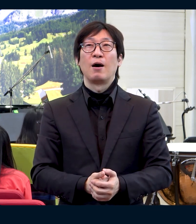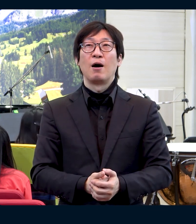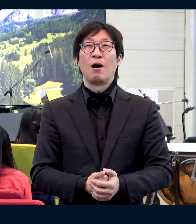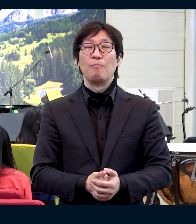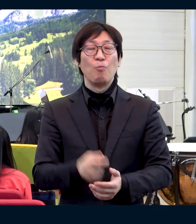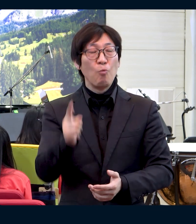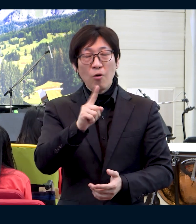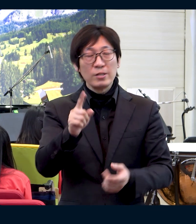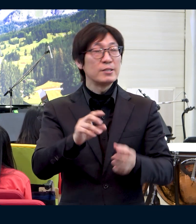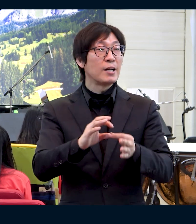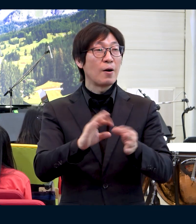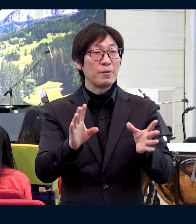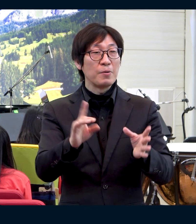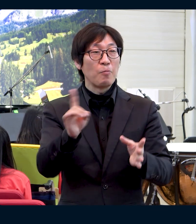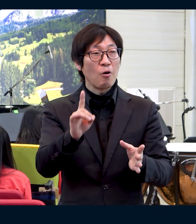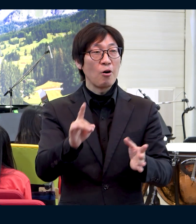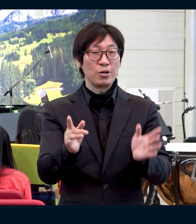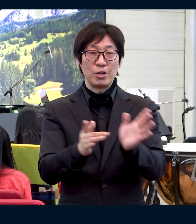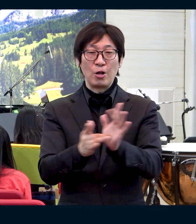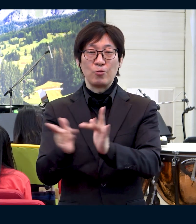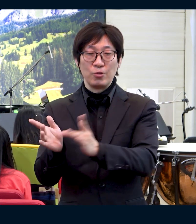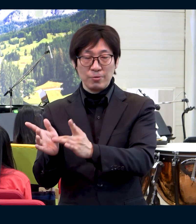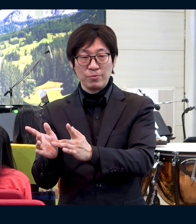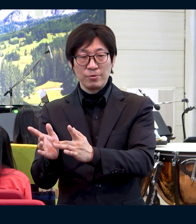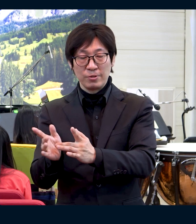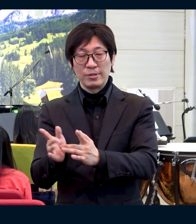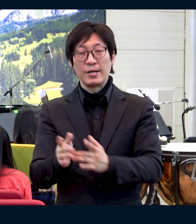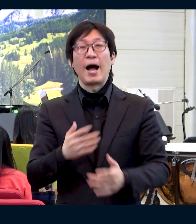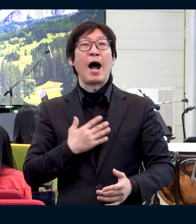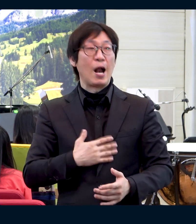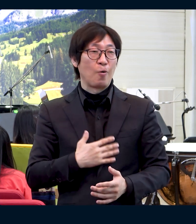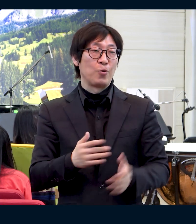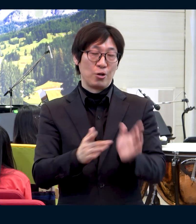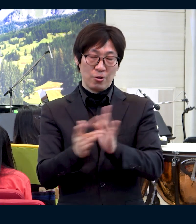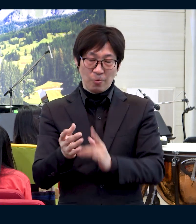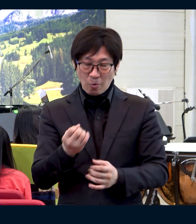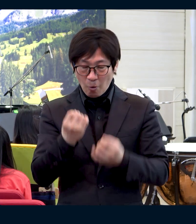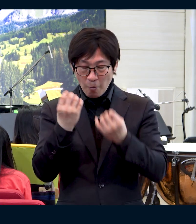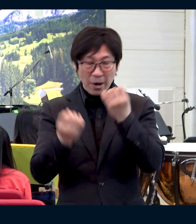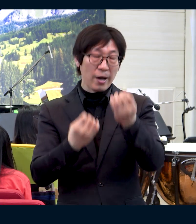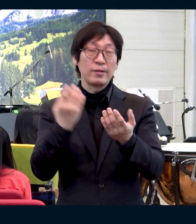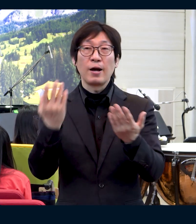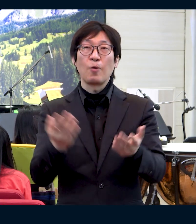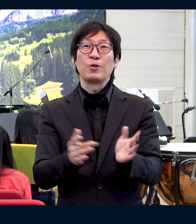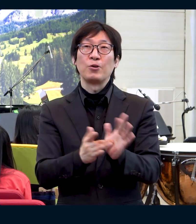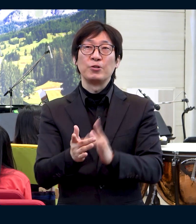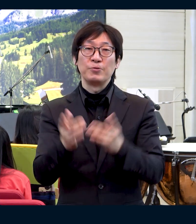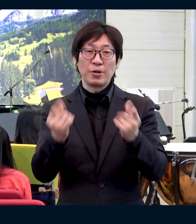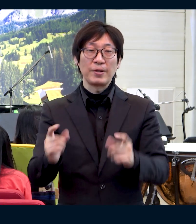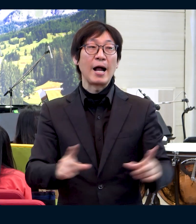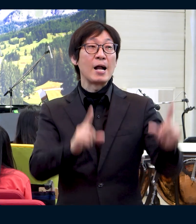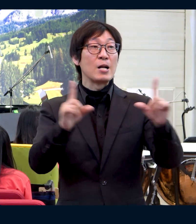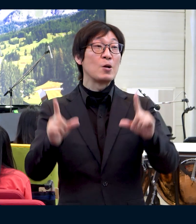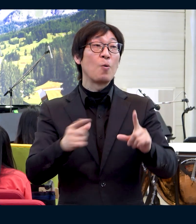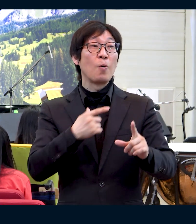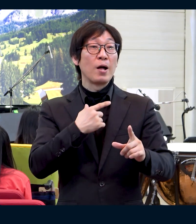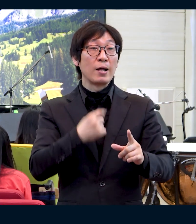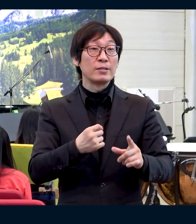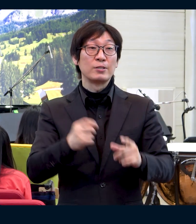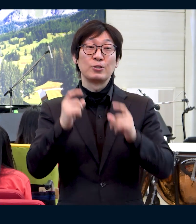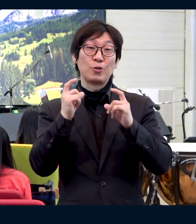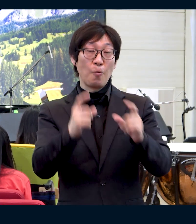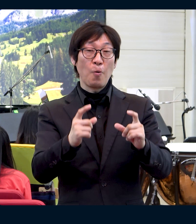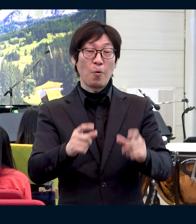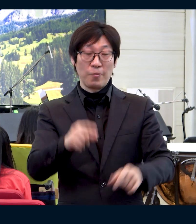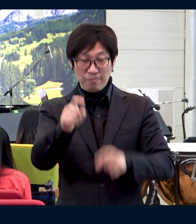그것이 어떠한 무엇이든지 간에 예수님을 그것을 통해서 알고 예수님을 고백하고 예수님처럼 살겠다라는